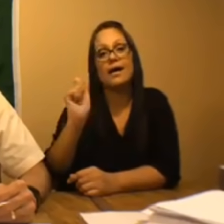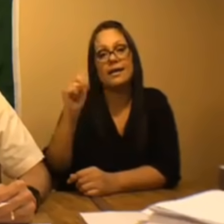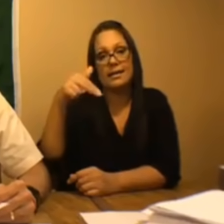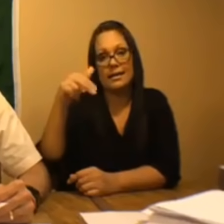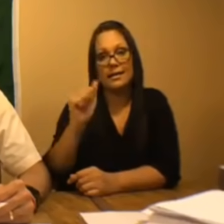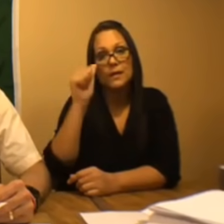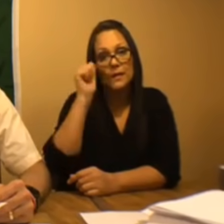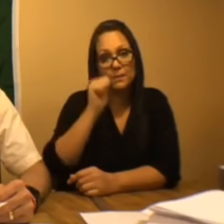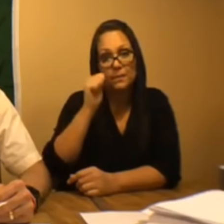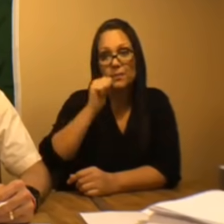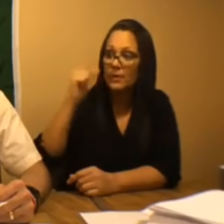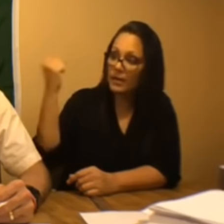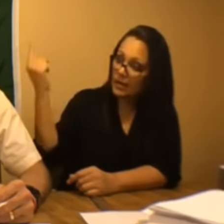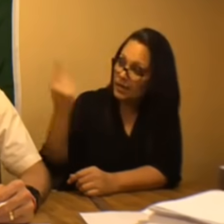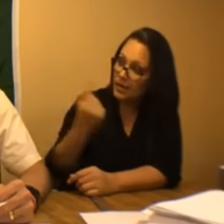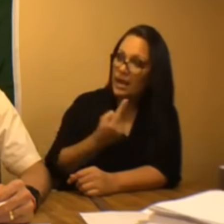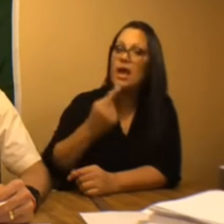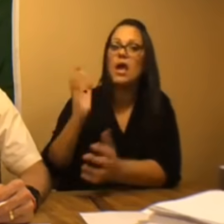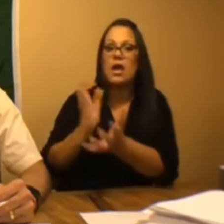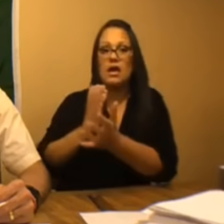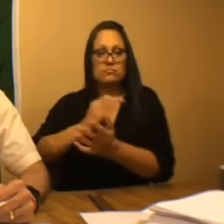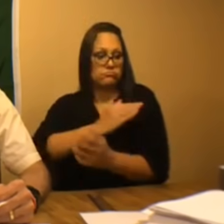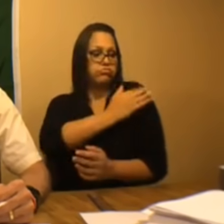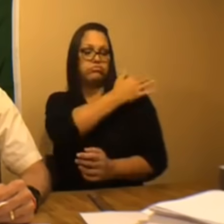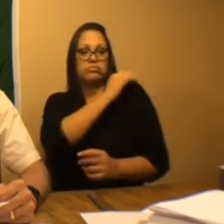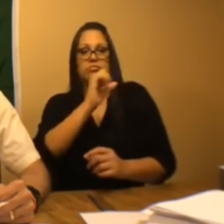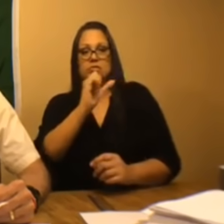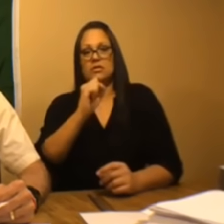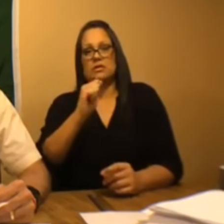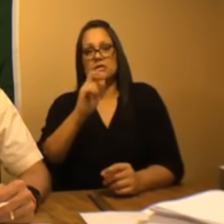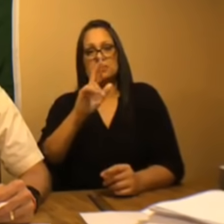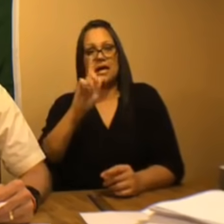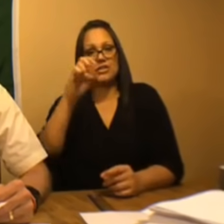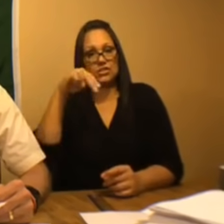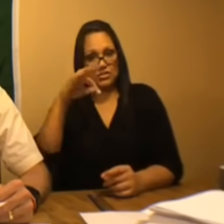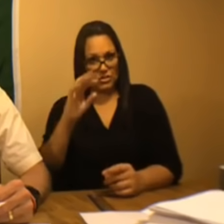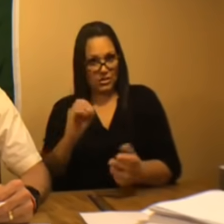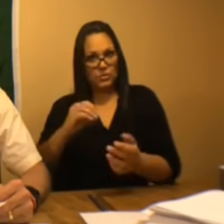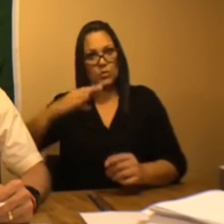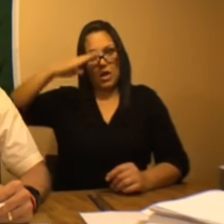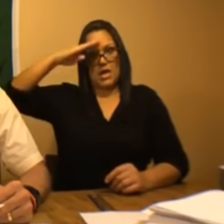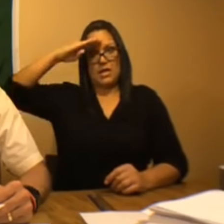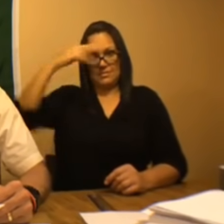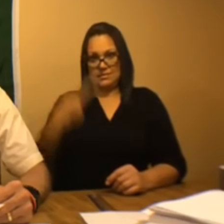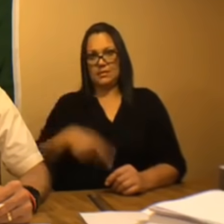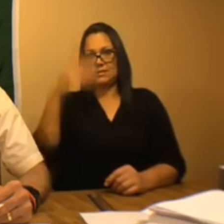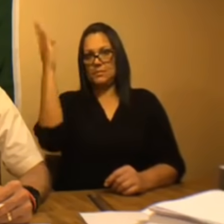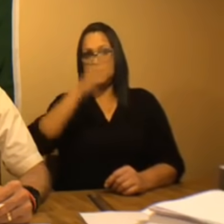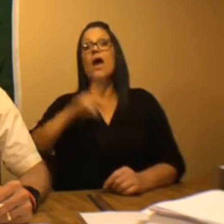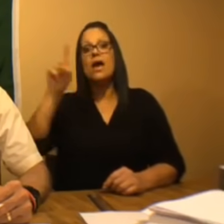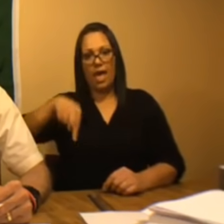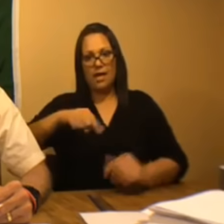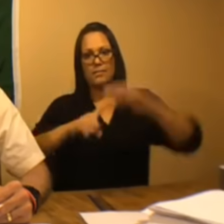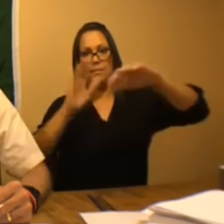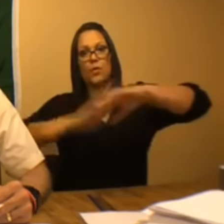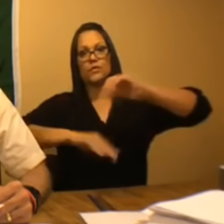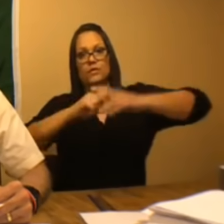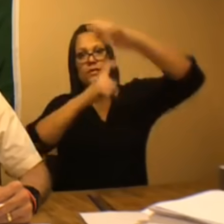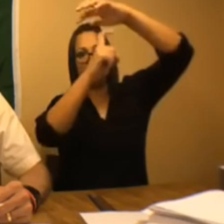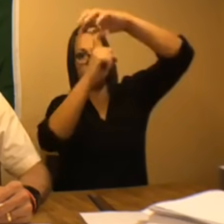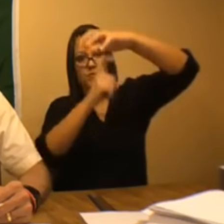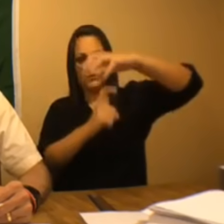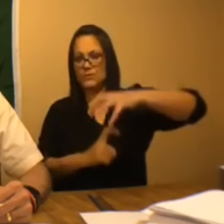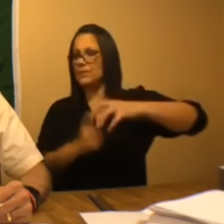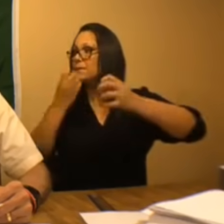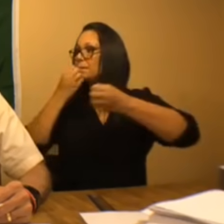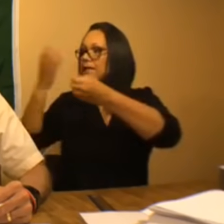uma senhora, né? Sargento do Exército Brasileiro, paraquedista, se elegeu deputado estadual aqui no Rio de Janeiro.